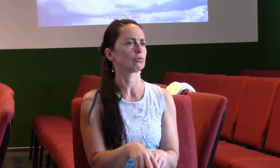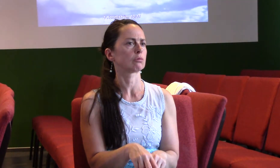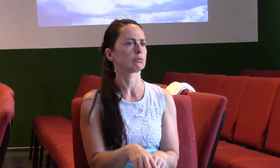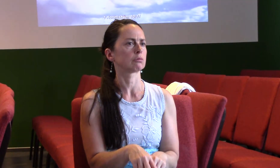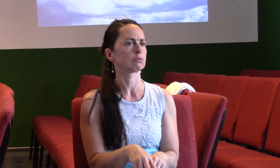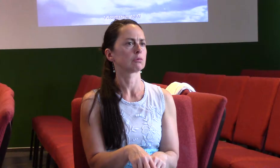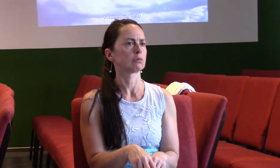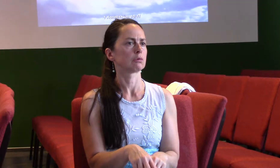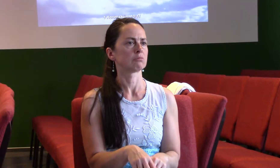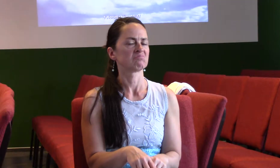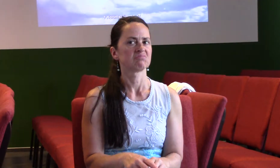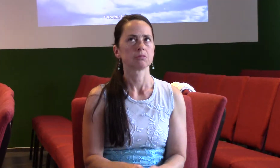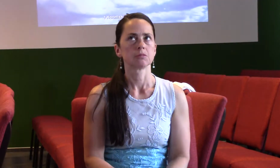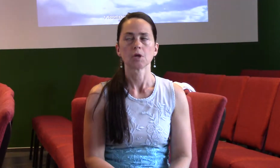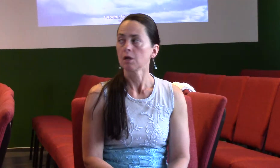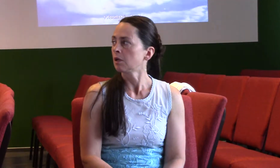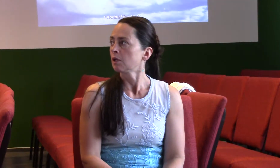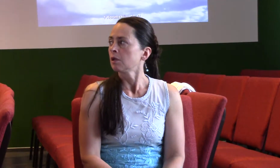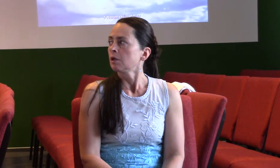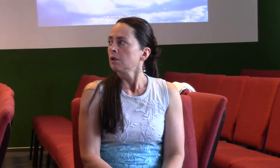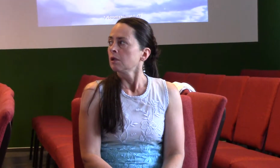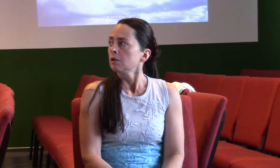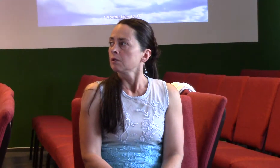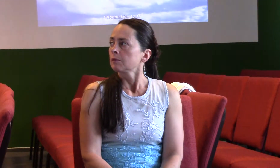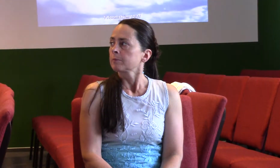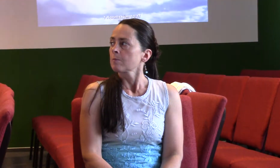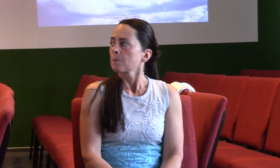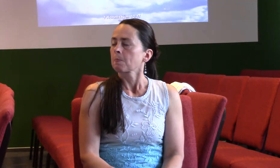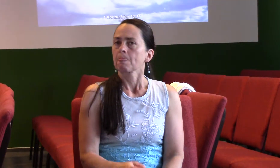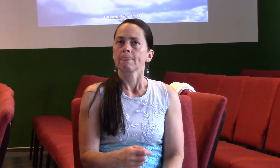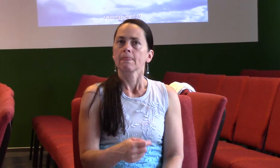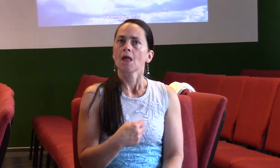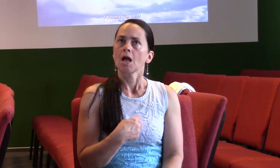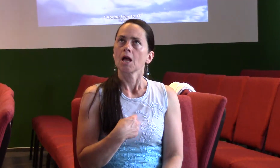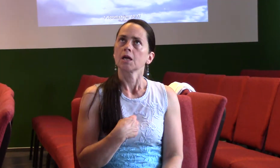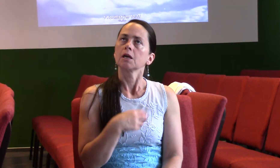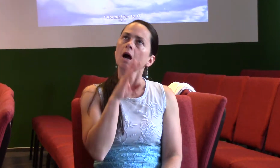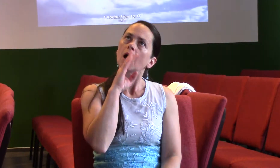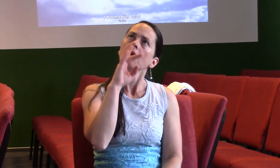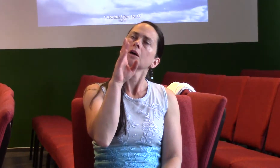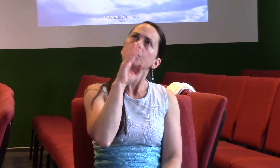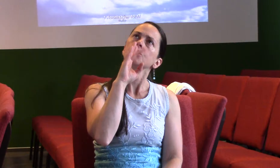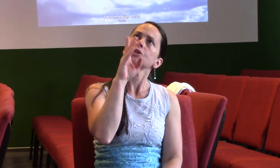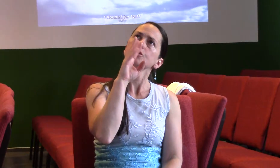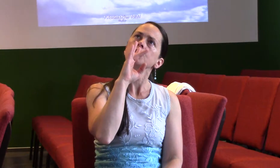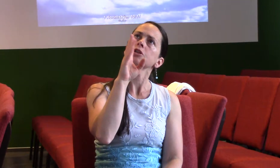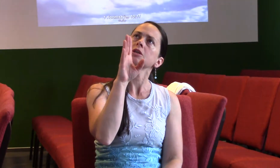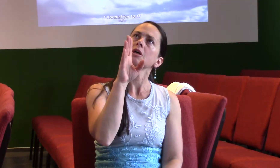říkal po cestě a on se mě ptal, za jak dlouho to chceš?